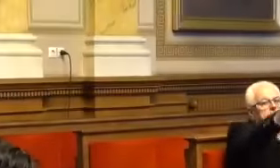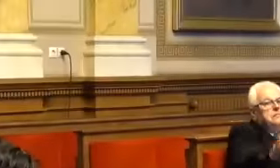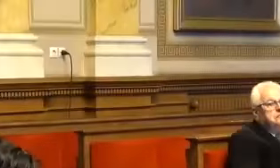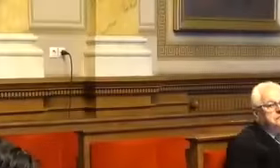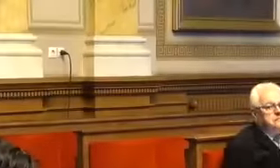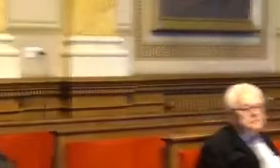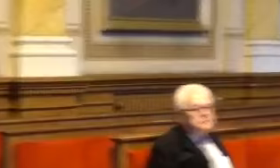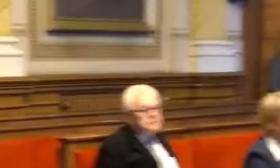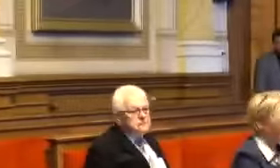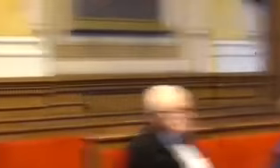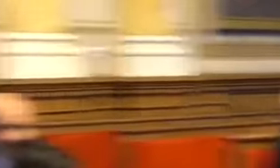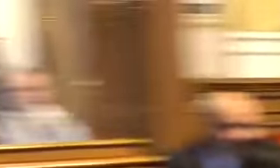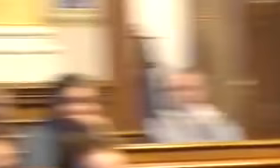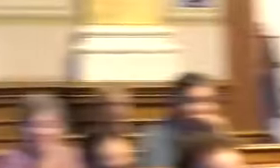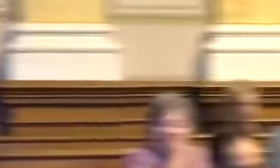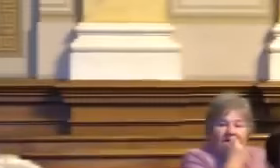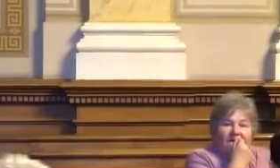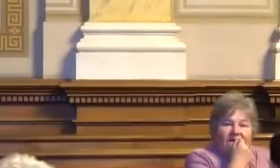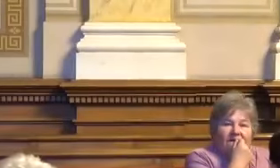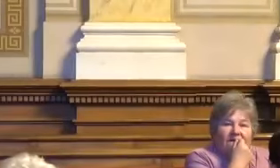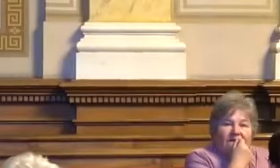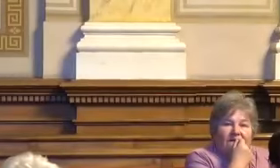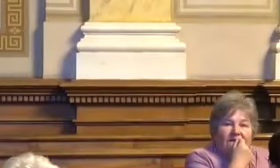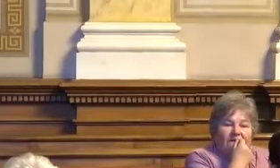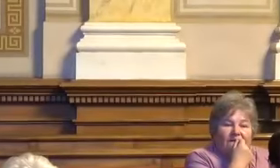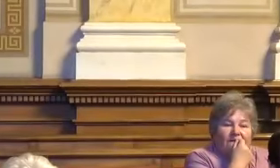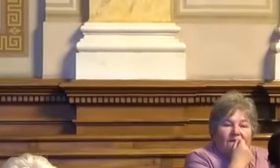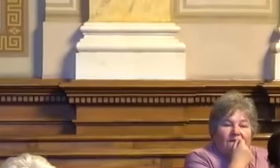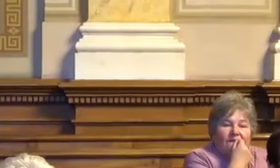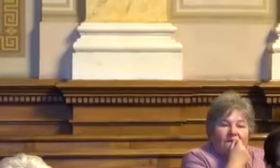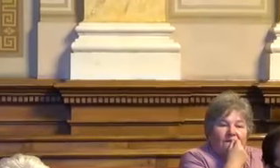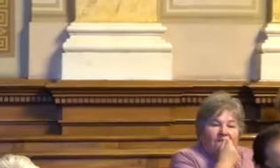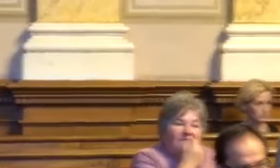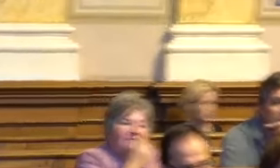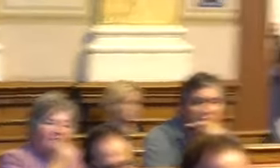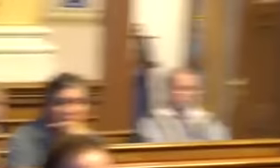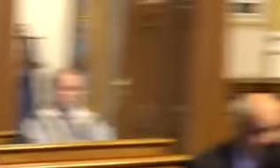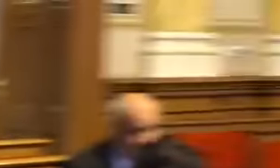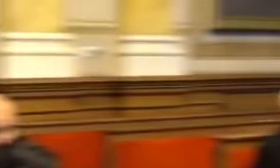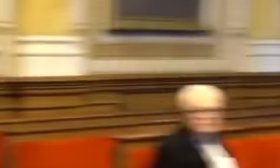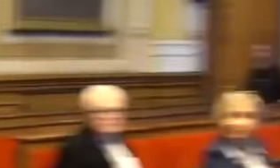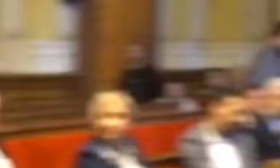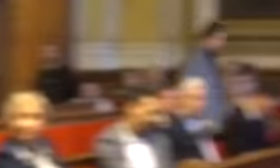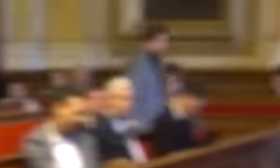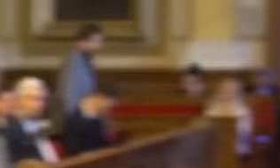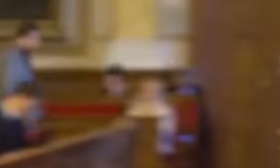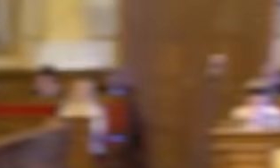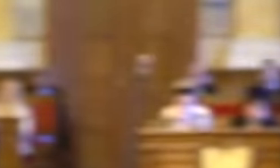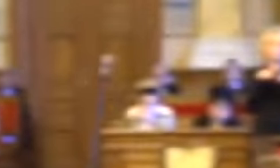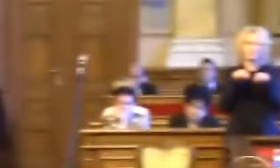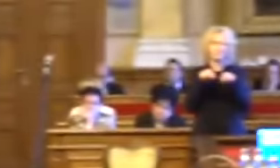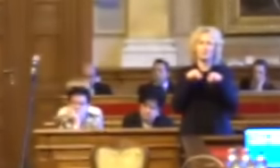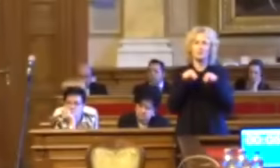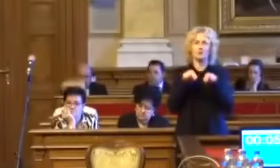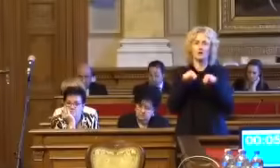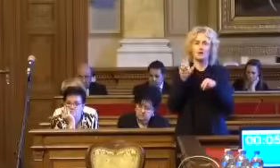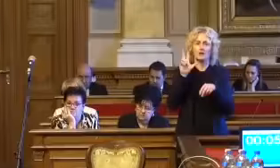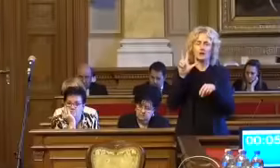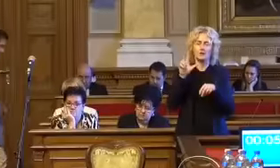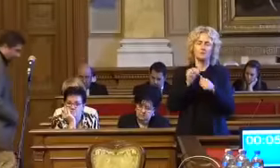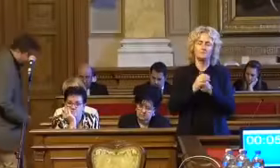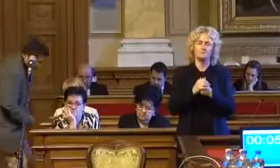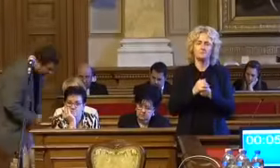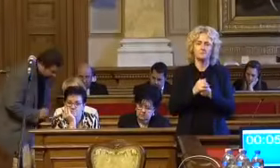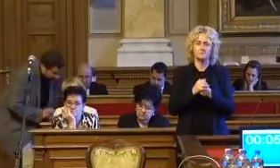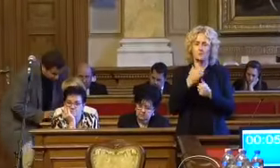Nyolc, aki nem fogadja, az kész feltartásra jelezze. Egy, és aki tartózkodik, kész feltartásra jelezze. Három. Nagyon szépen